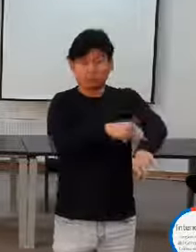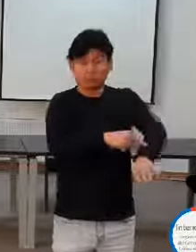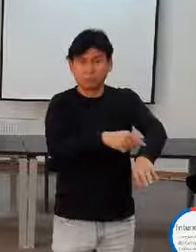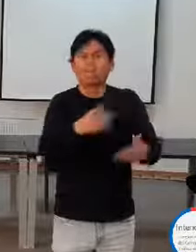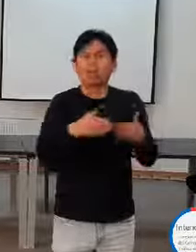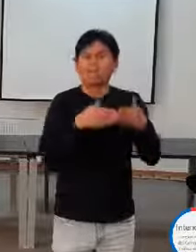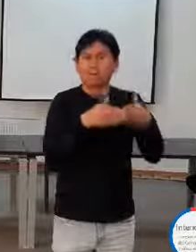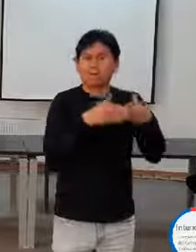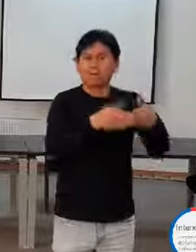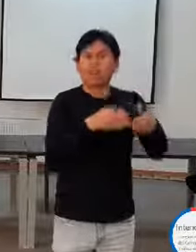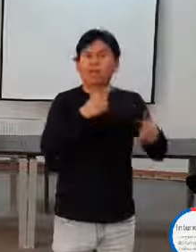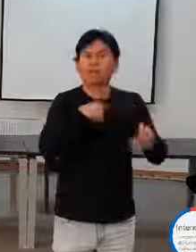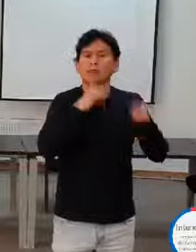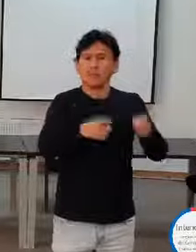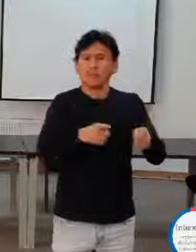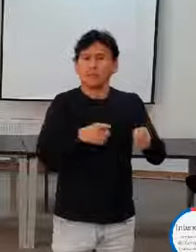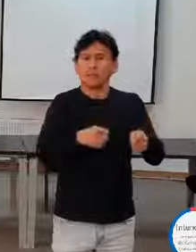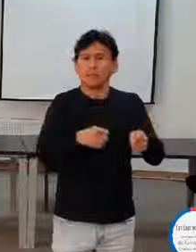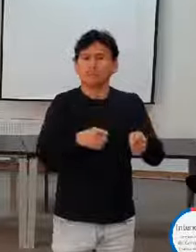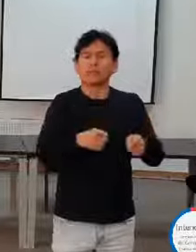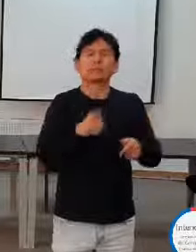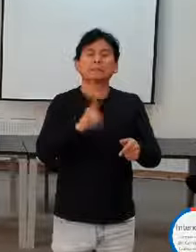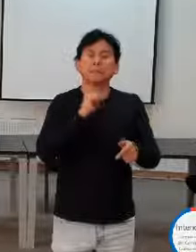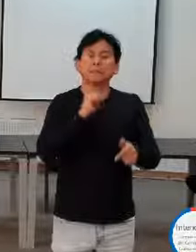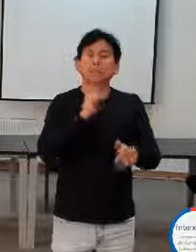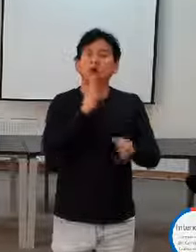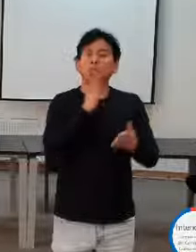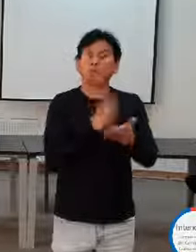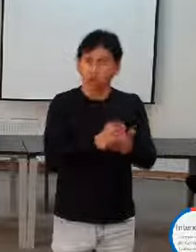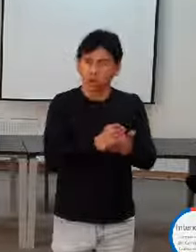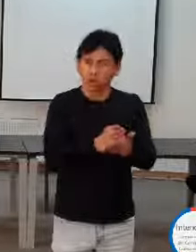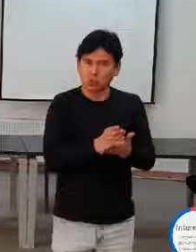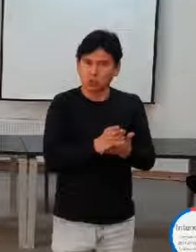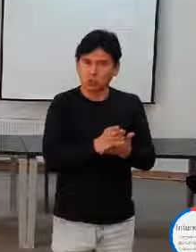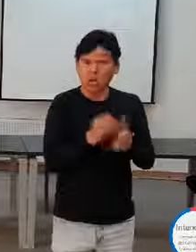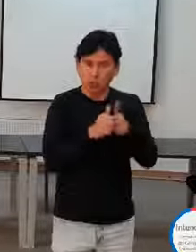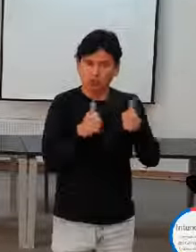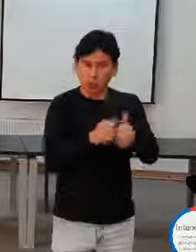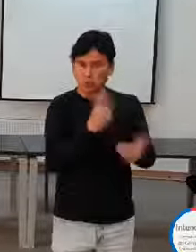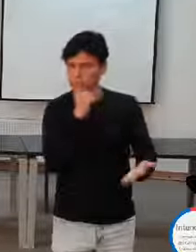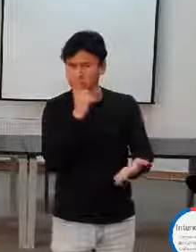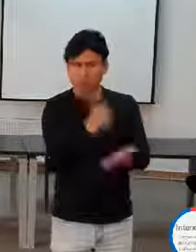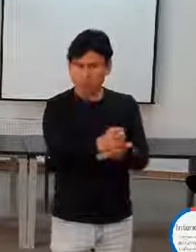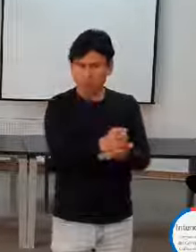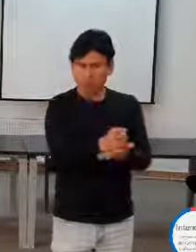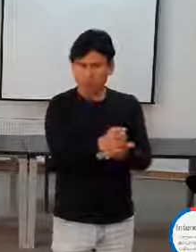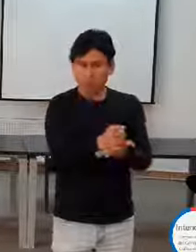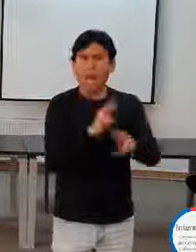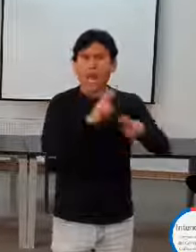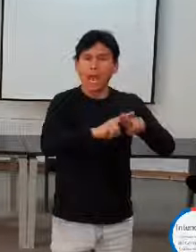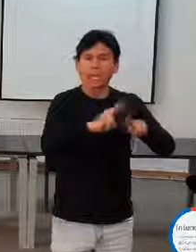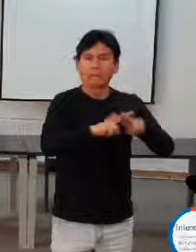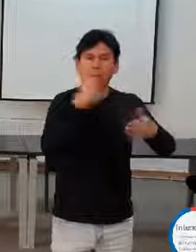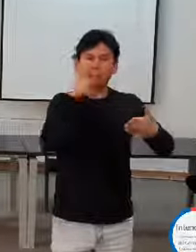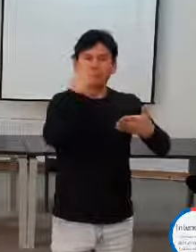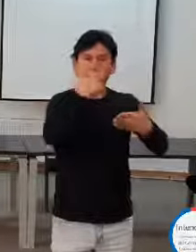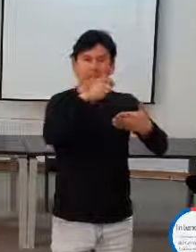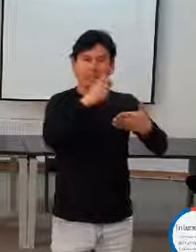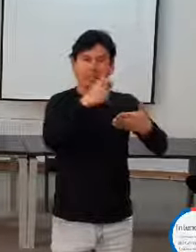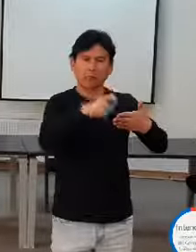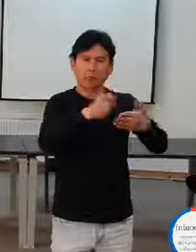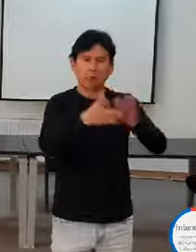viene y con primera recalada a un puerto tiene indicación y la obligación la autoridad sanitaria de hacer un chequeo de